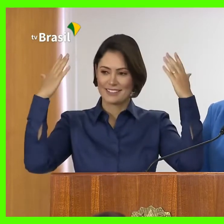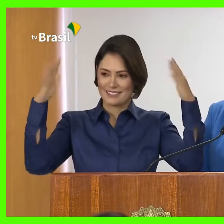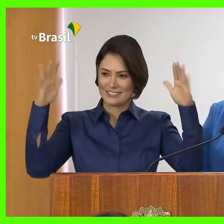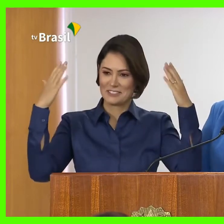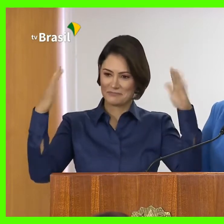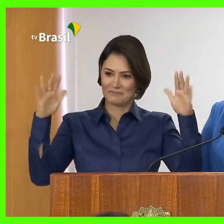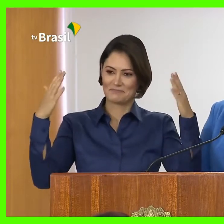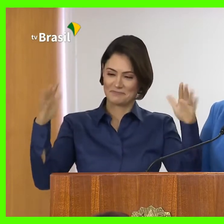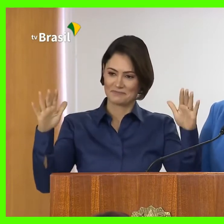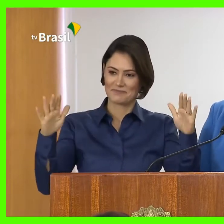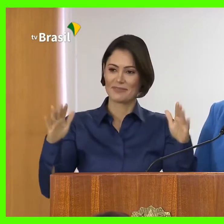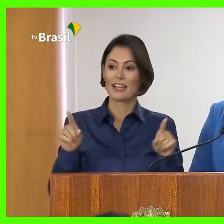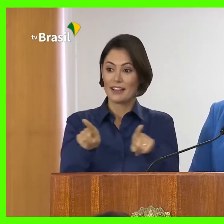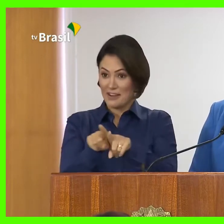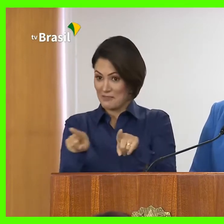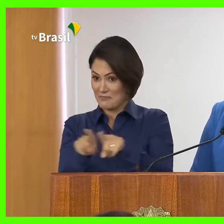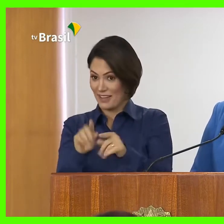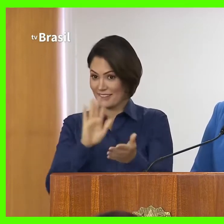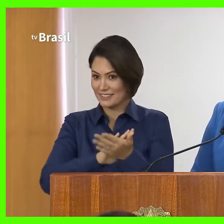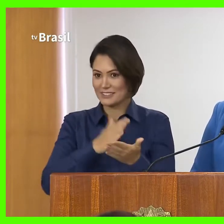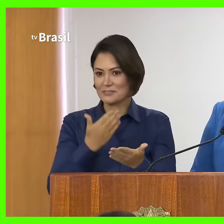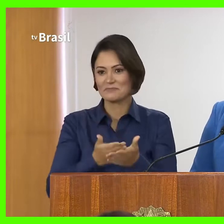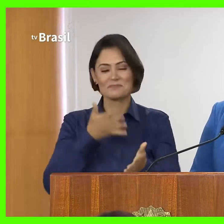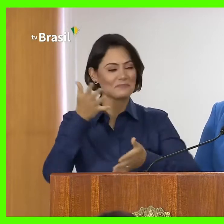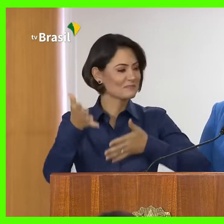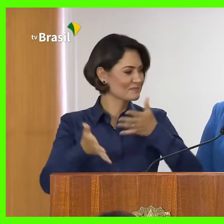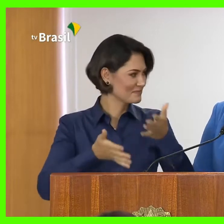Gostaria ainda de parabenizar aos intérpretes de Libras